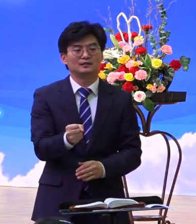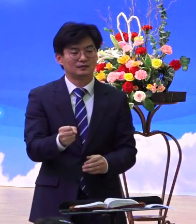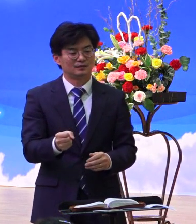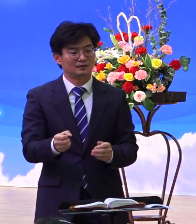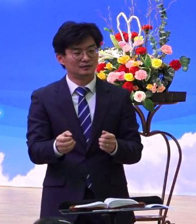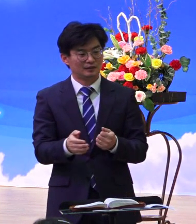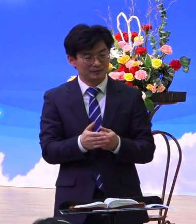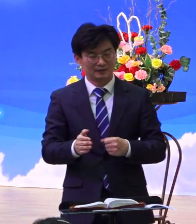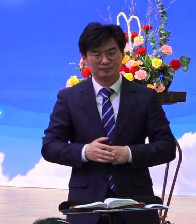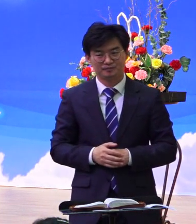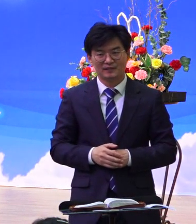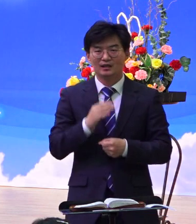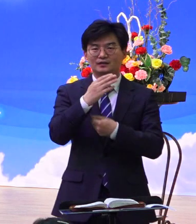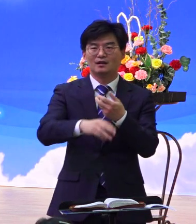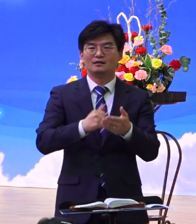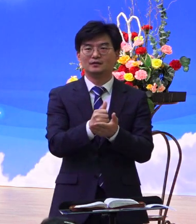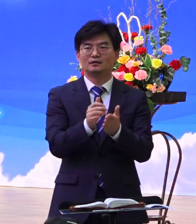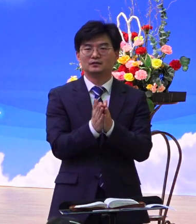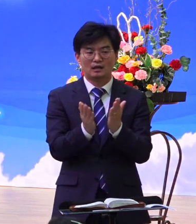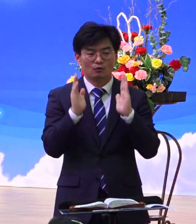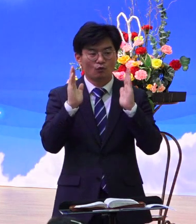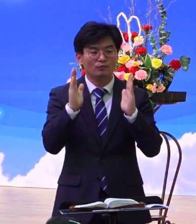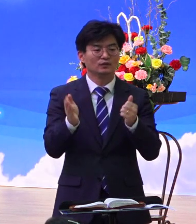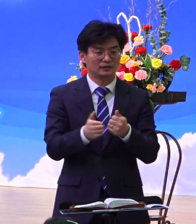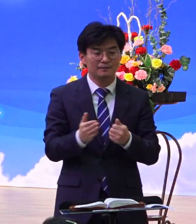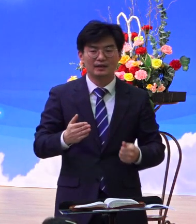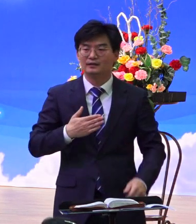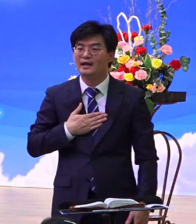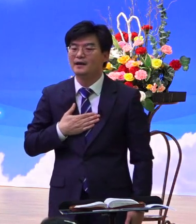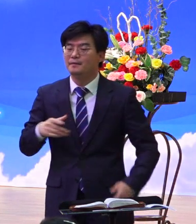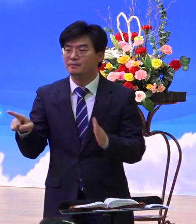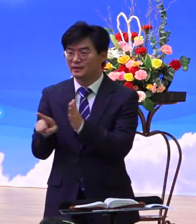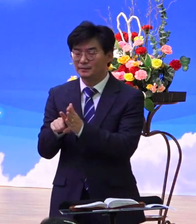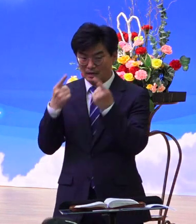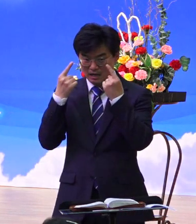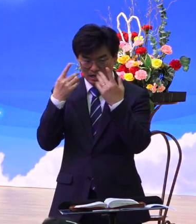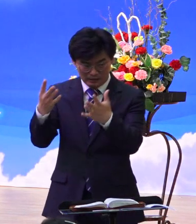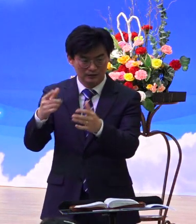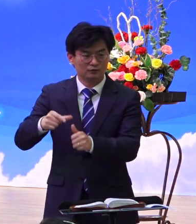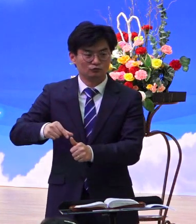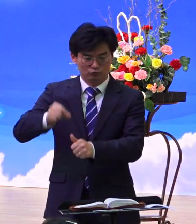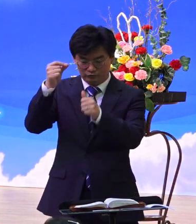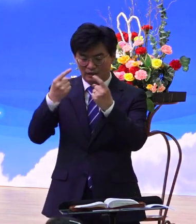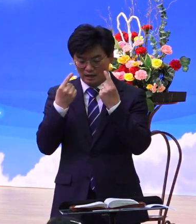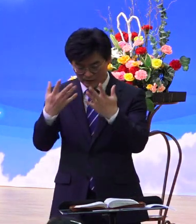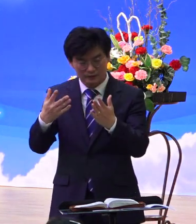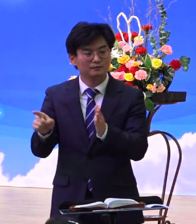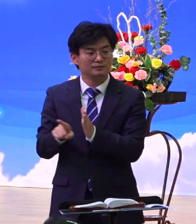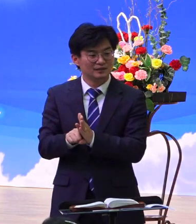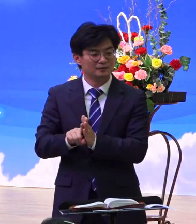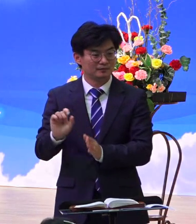믿음은 성경에서 온 것이다. 우리의 믿음도 성경에서 온다는 것입니다.